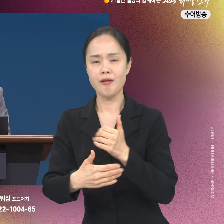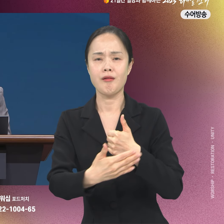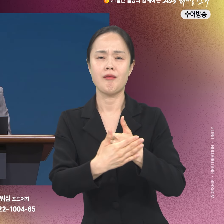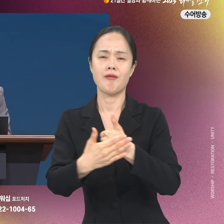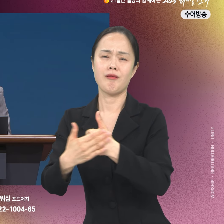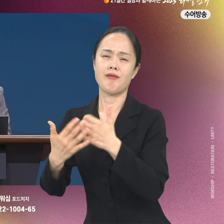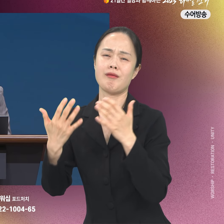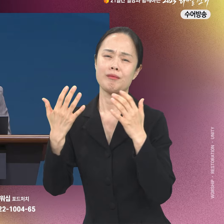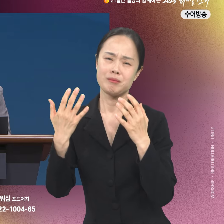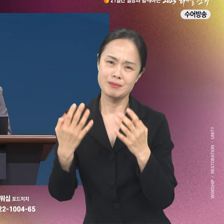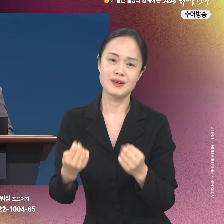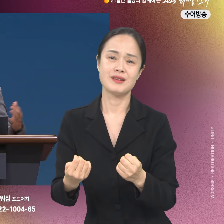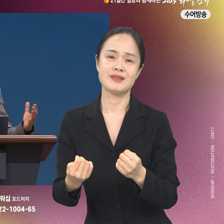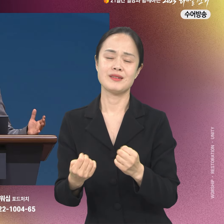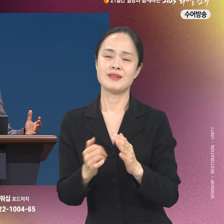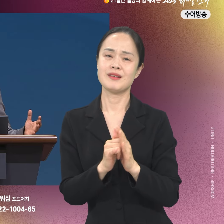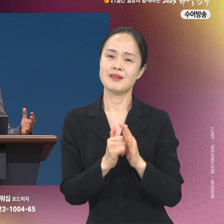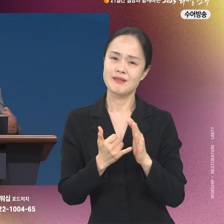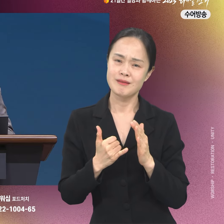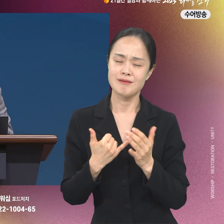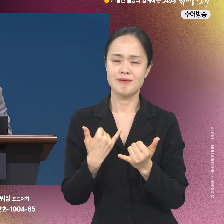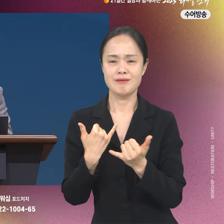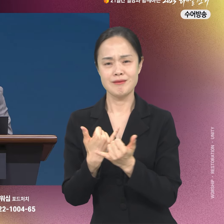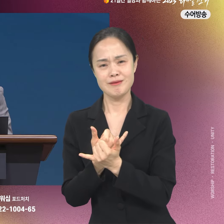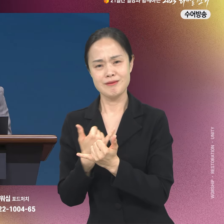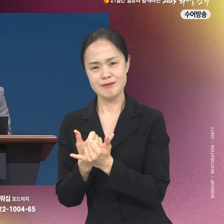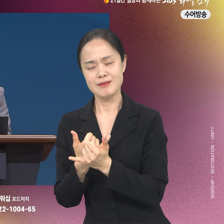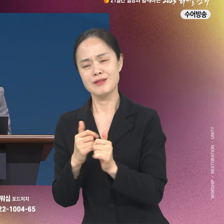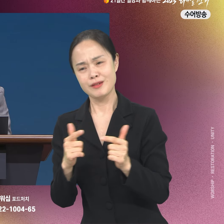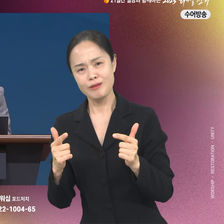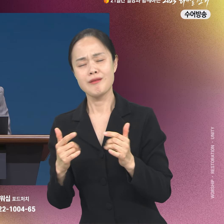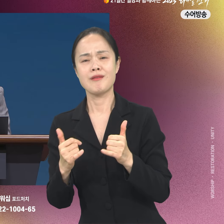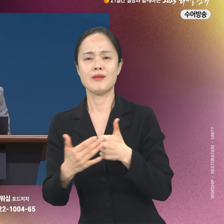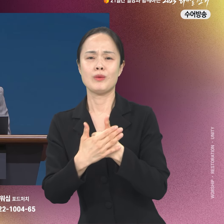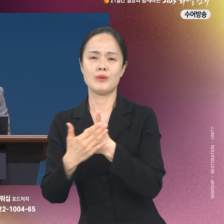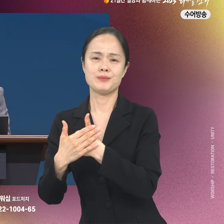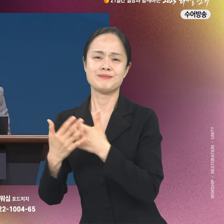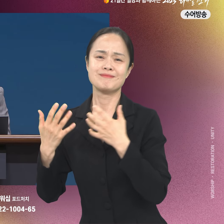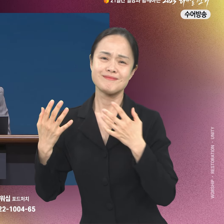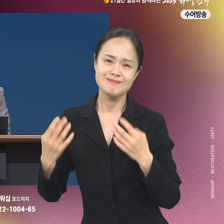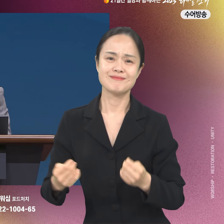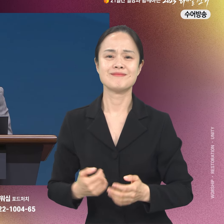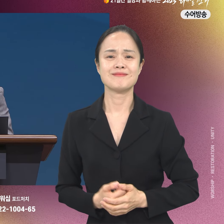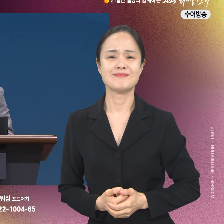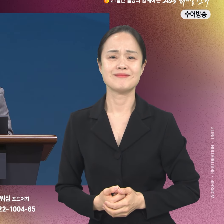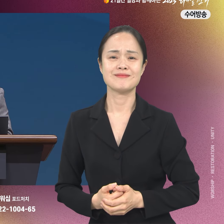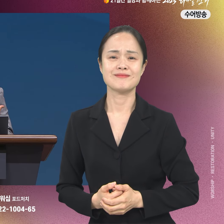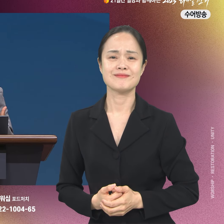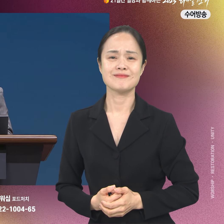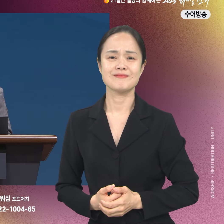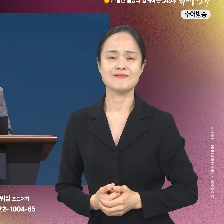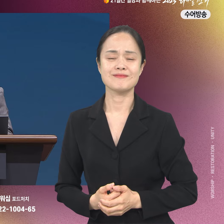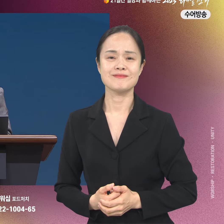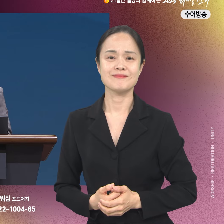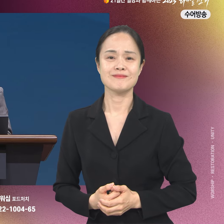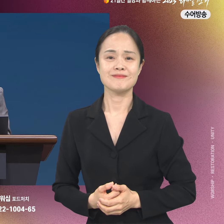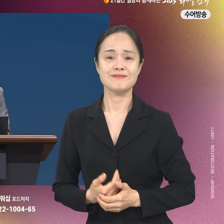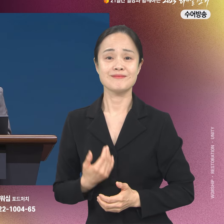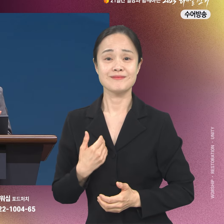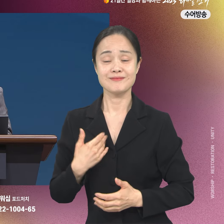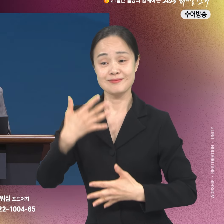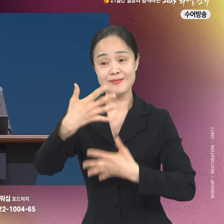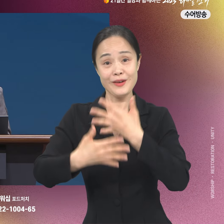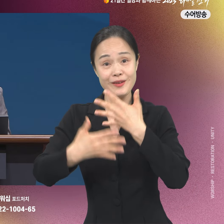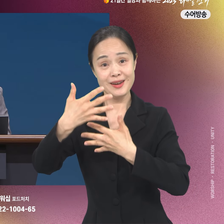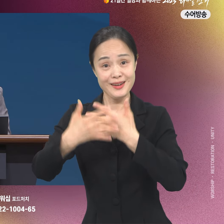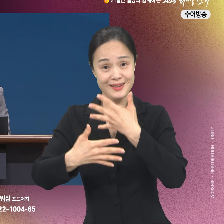시작해서 이전에 제가 자금을 구할 때 사실은 기독교 단체, 기독교